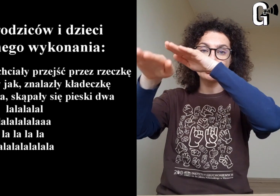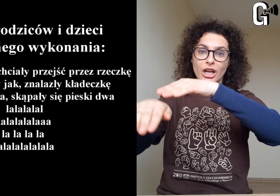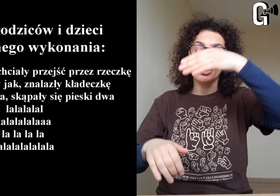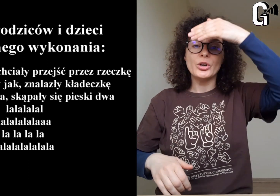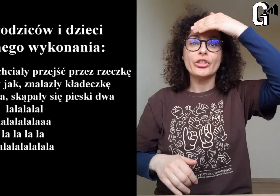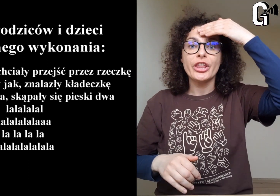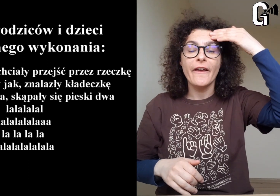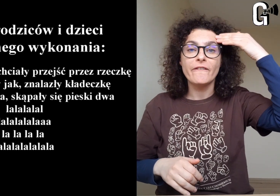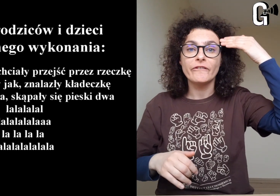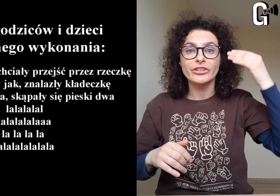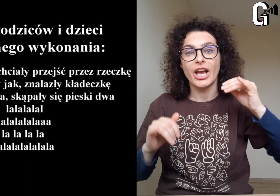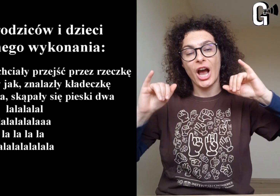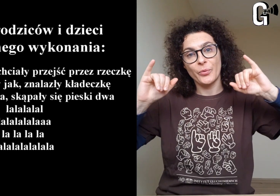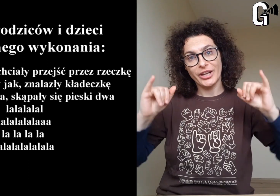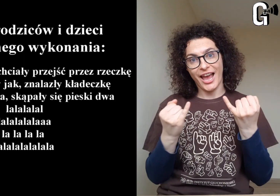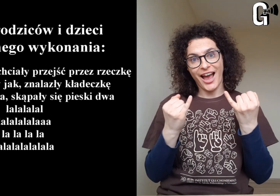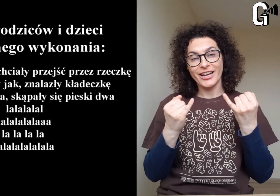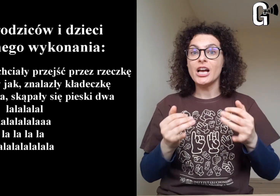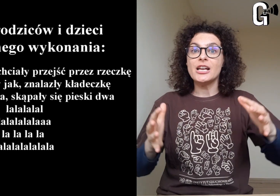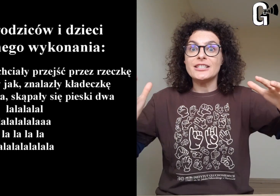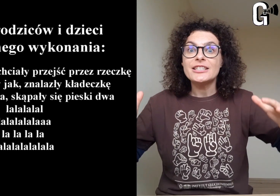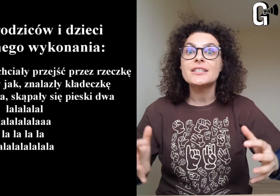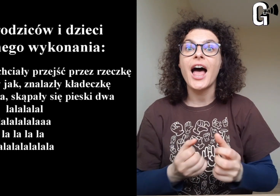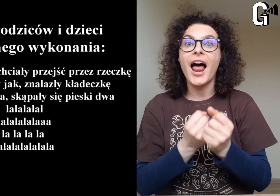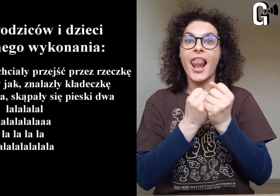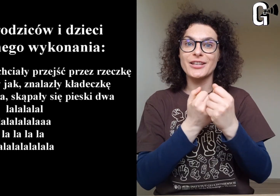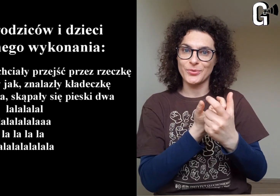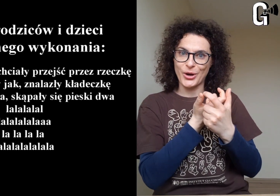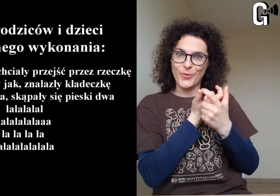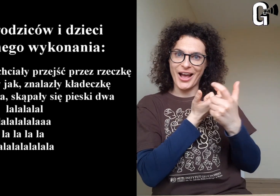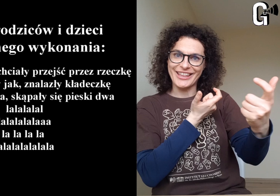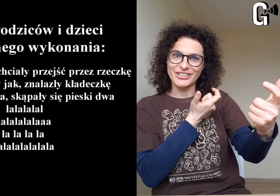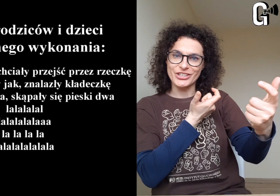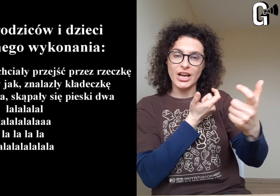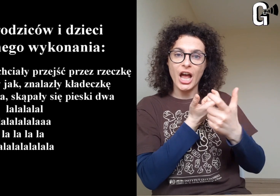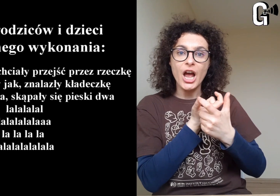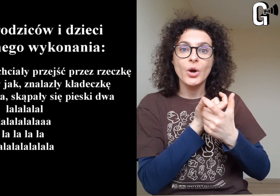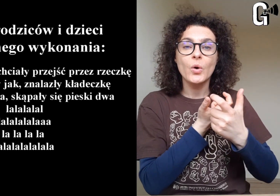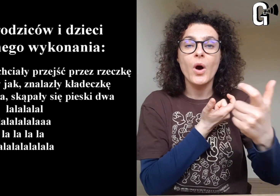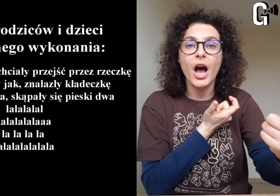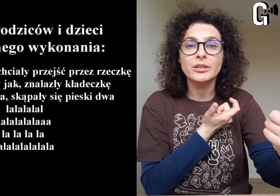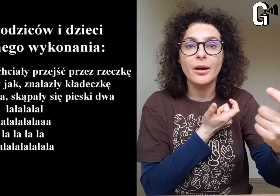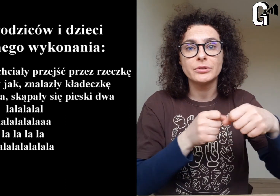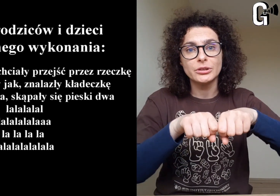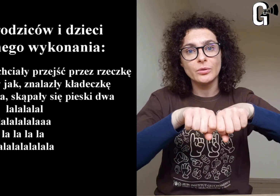rzeczkę, nie wiedziały jak. Znalazły kładeczkę, kładka była